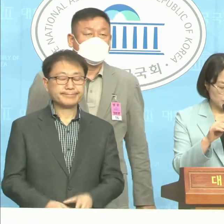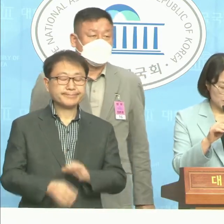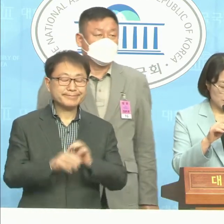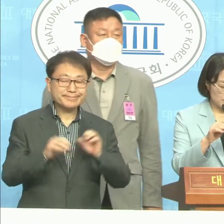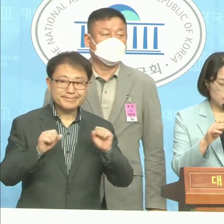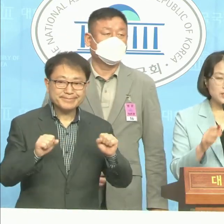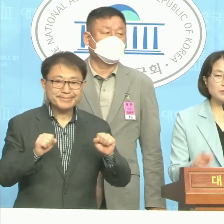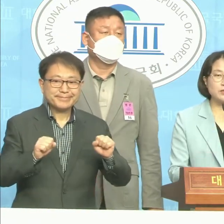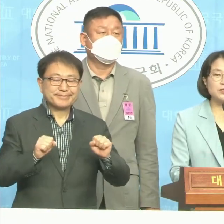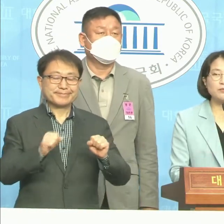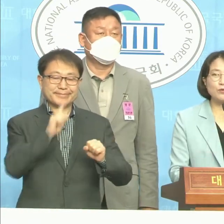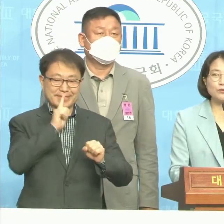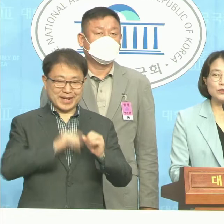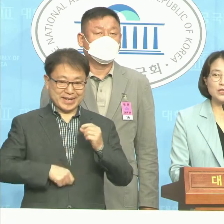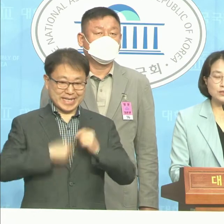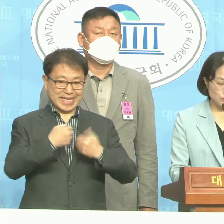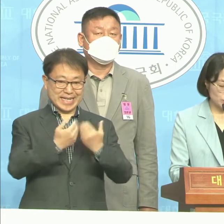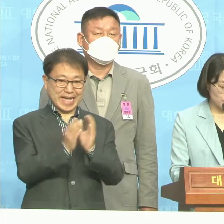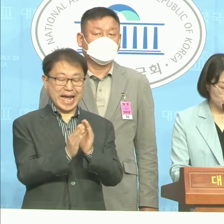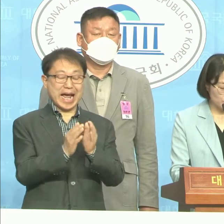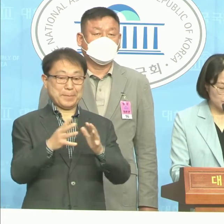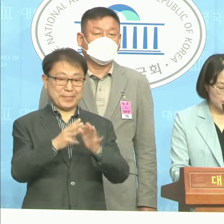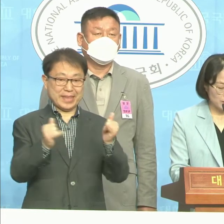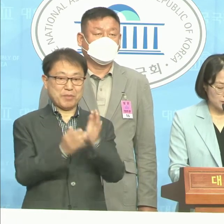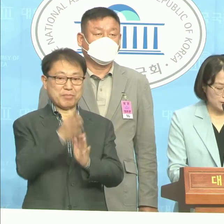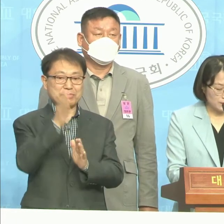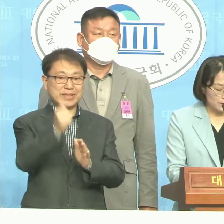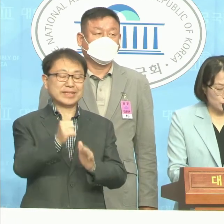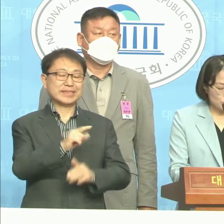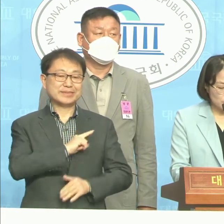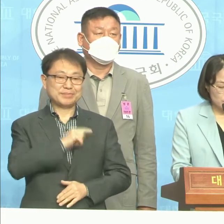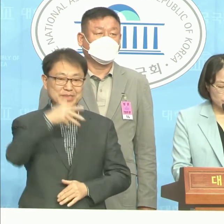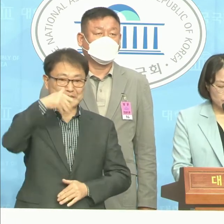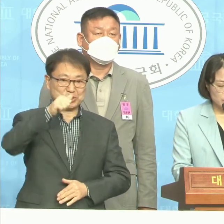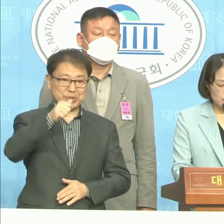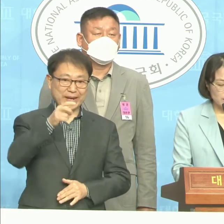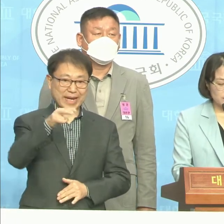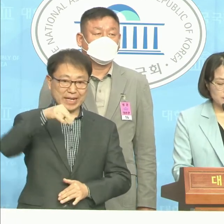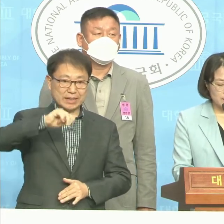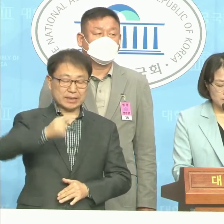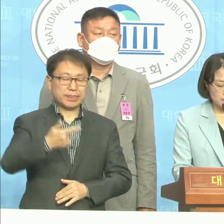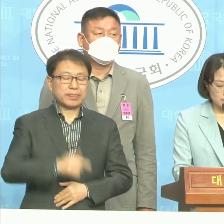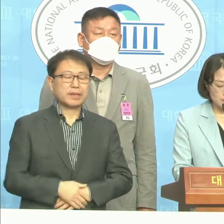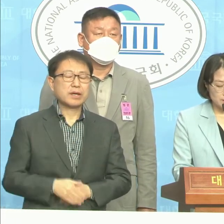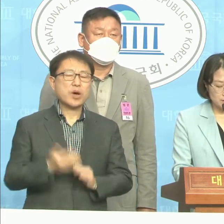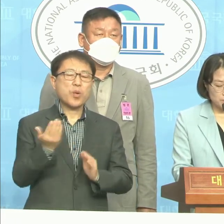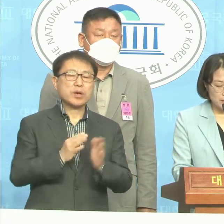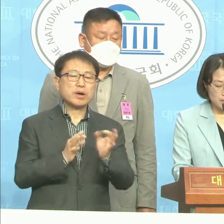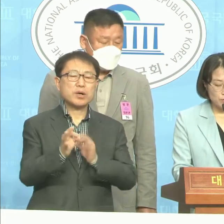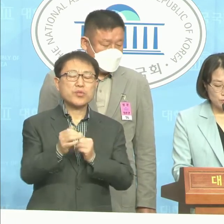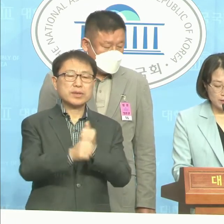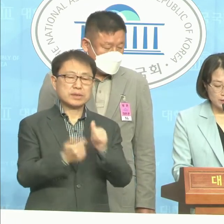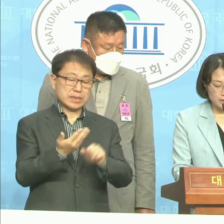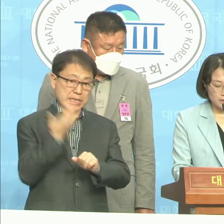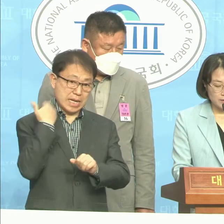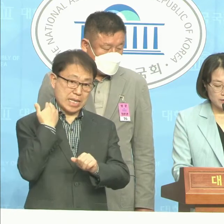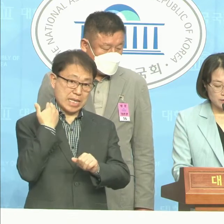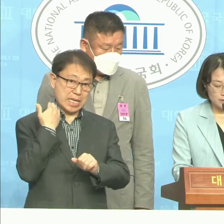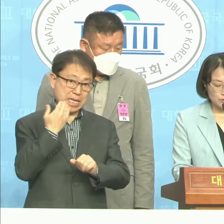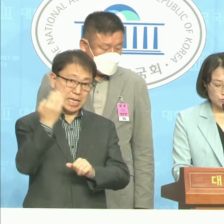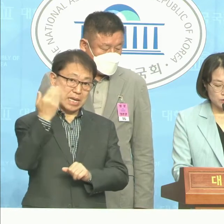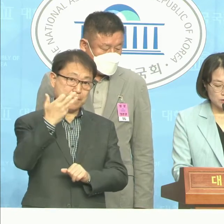왜 안녕하십니까 정의당 민생 본부장 최선호 원입니다 공정거래위원회가 지난 2018년 과